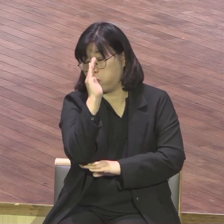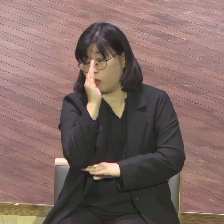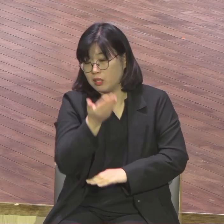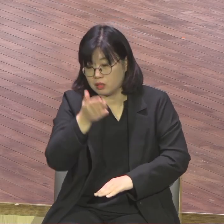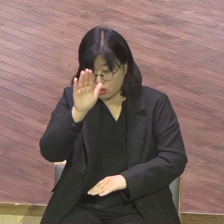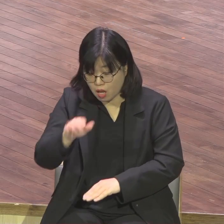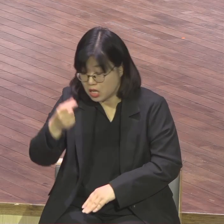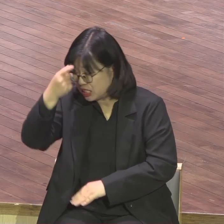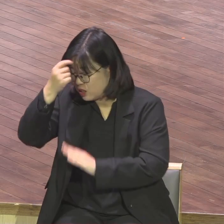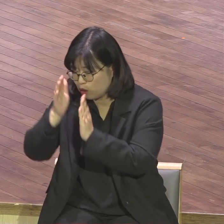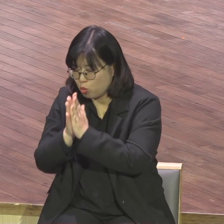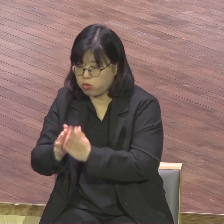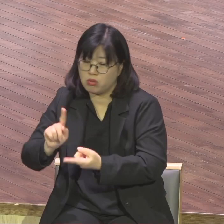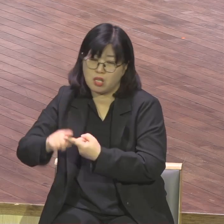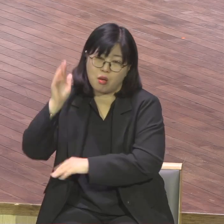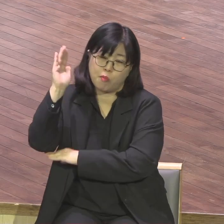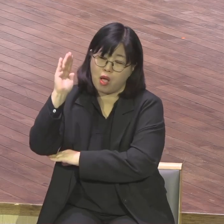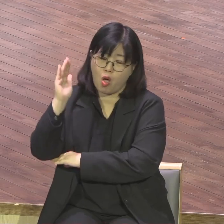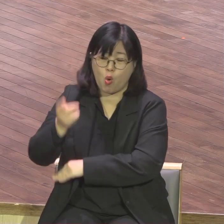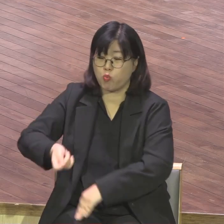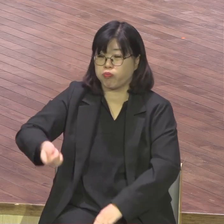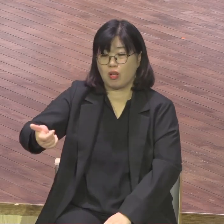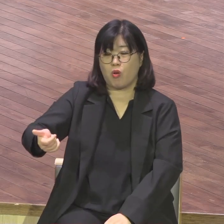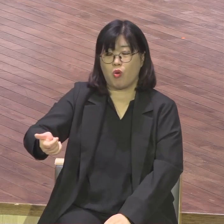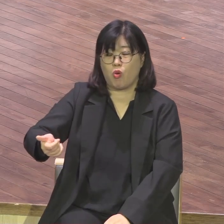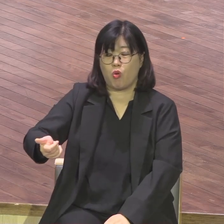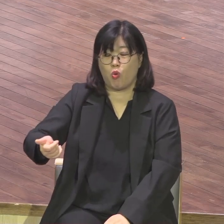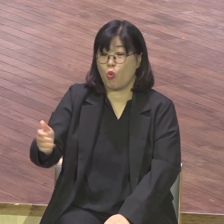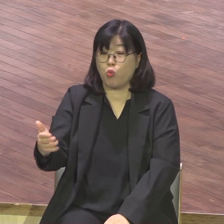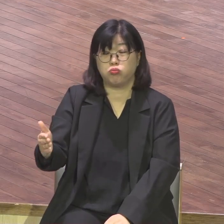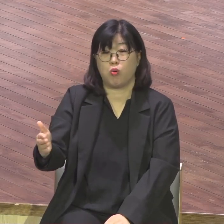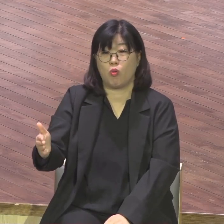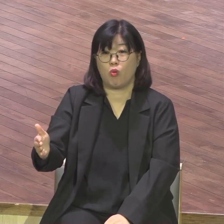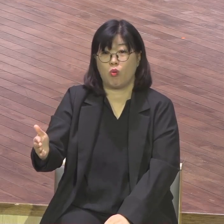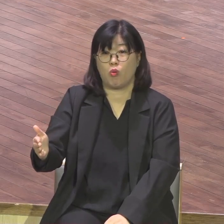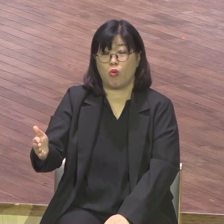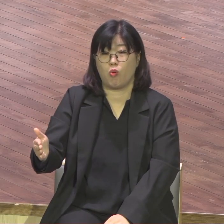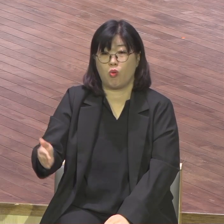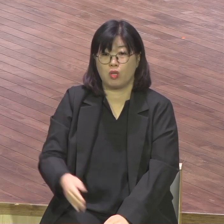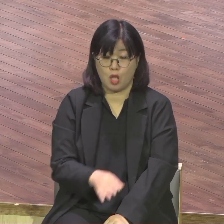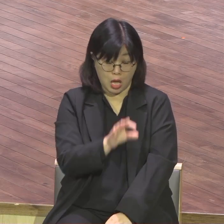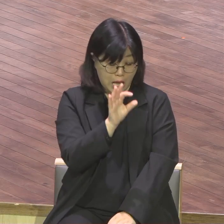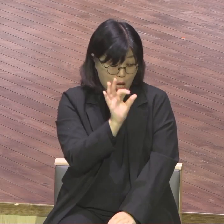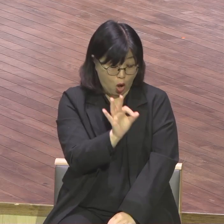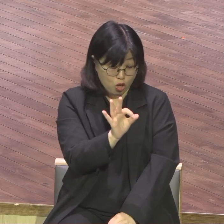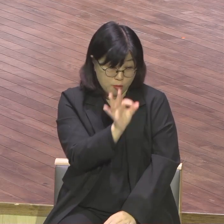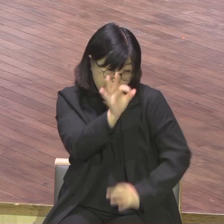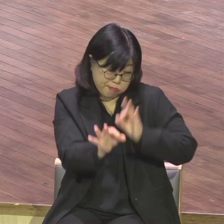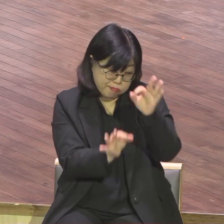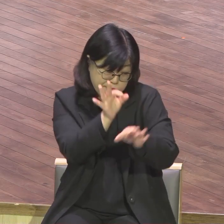때는 땅을 살 수 있지만 그들이 기도했을 때는 땅이 흔들렸다.